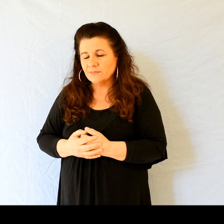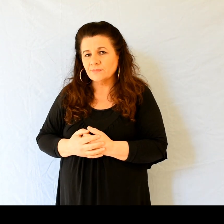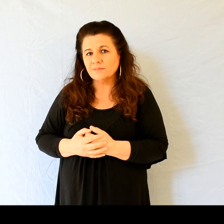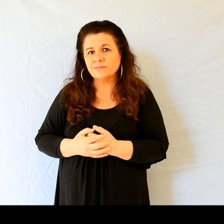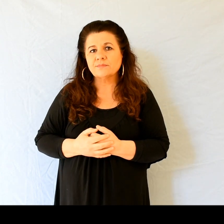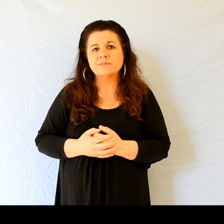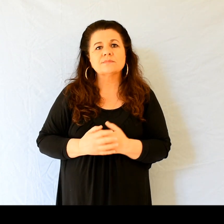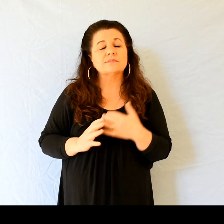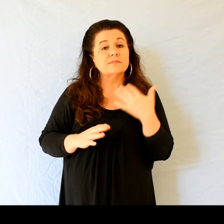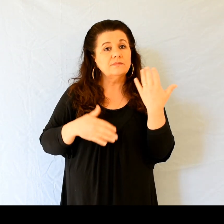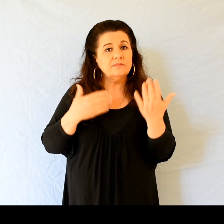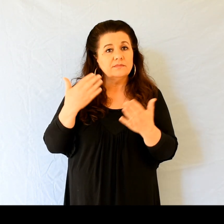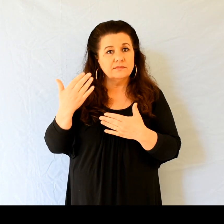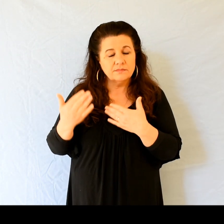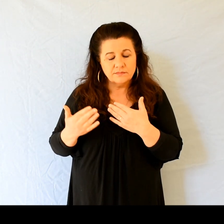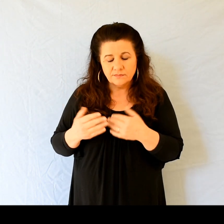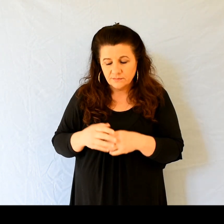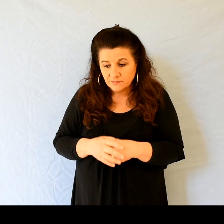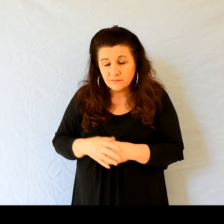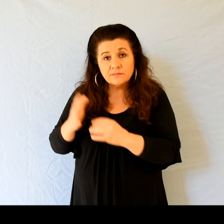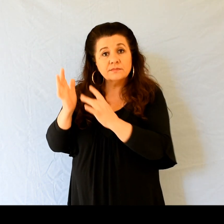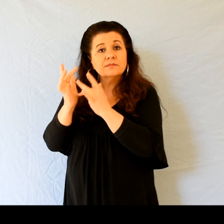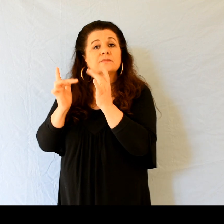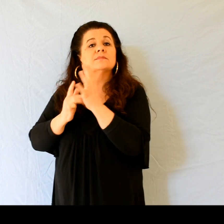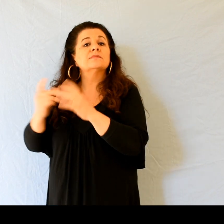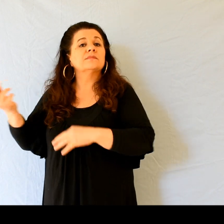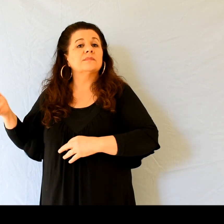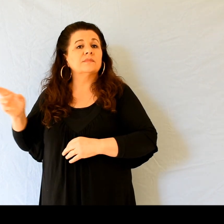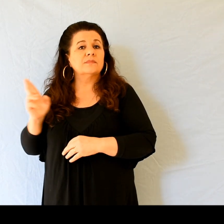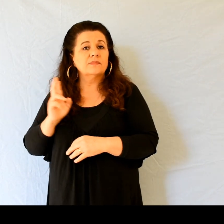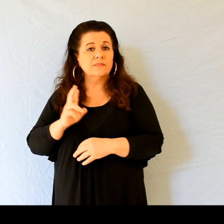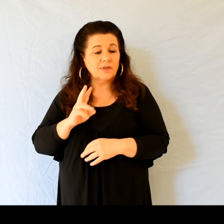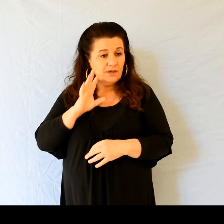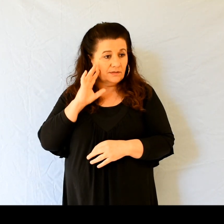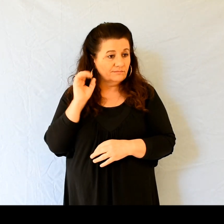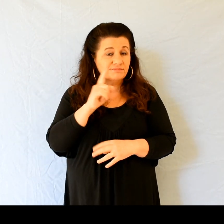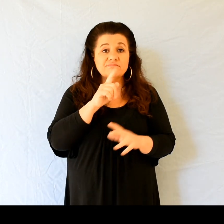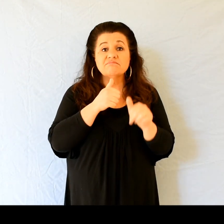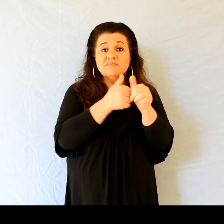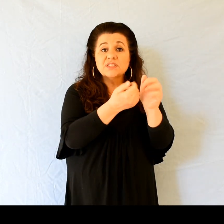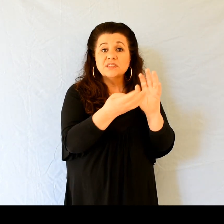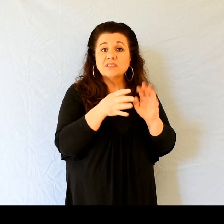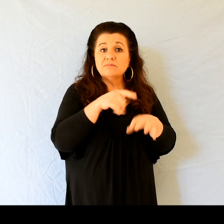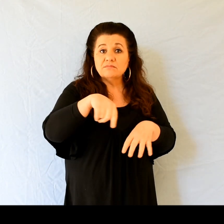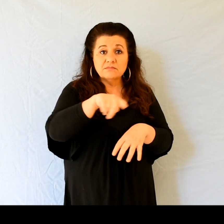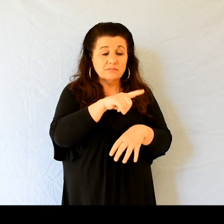Puis, il revint et trouve les disciples endormis. Il dit à Pierre: